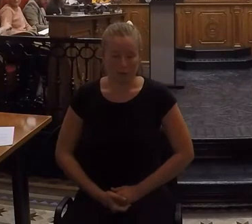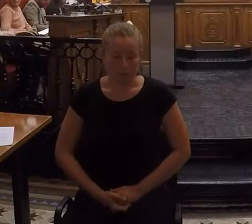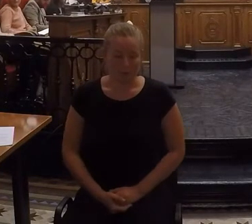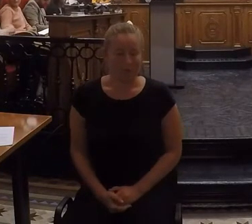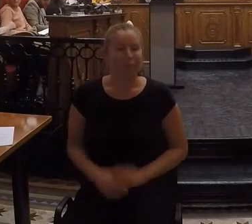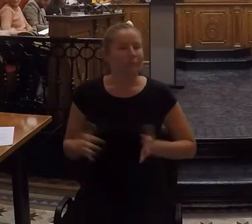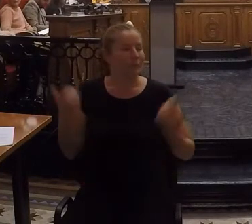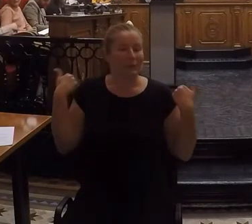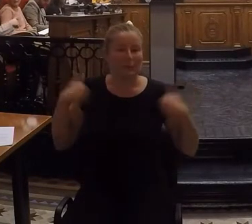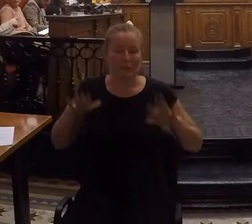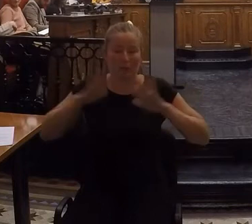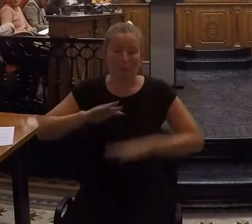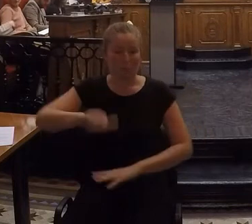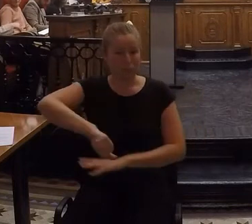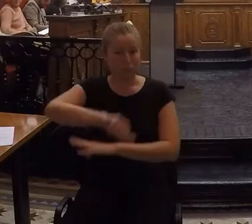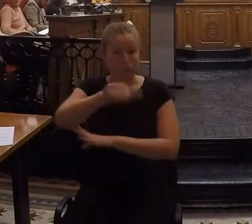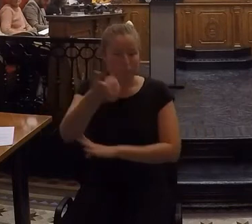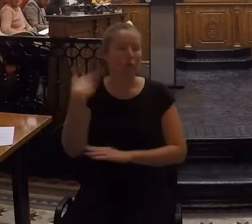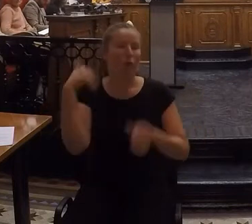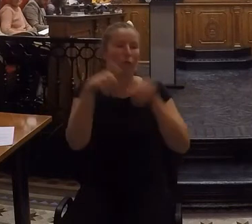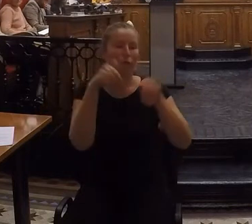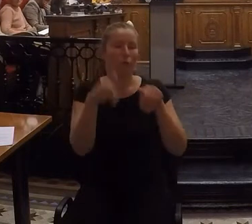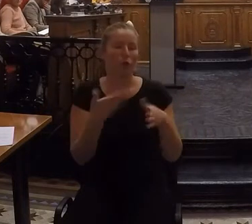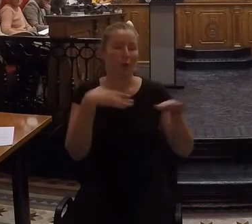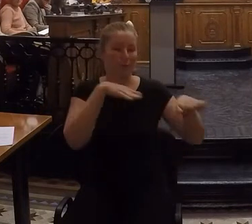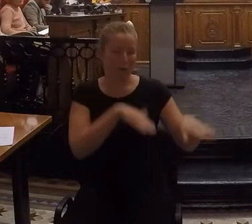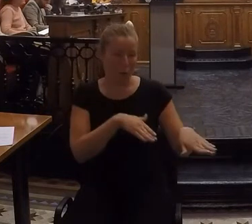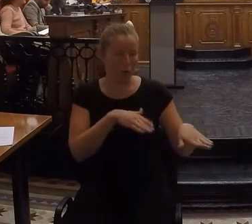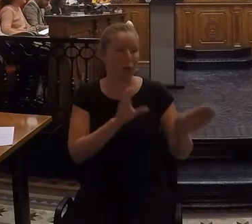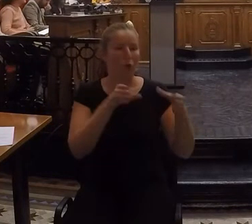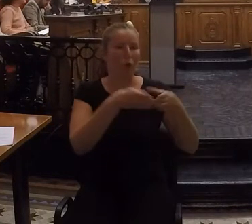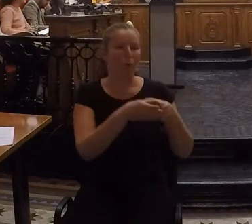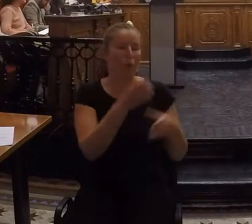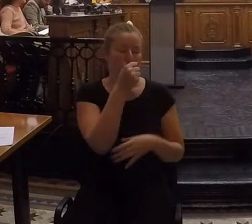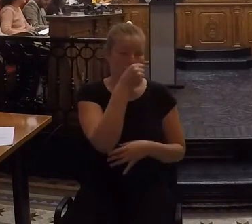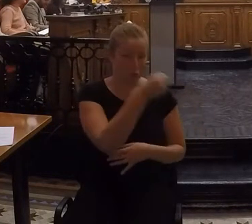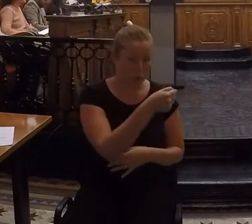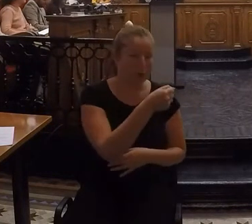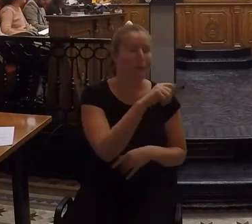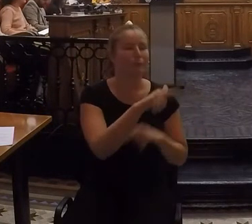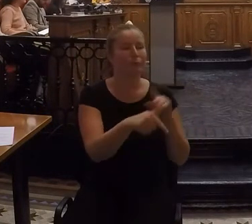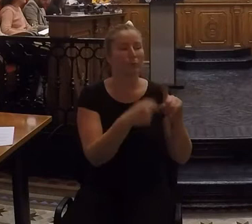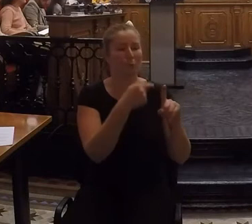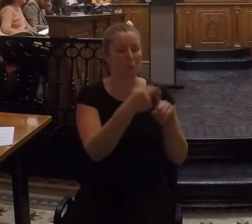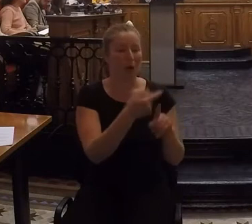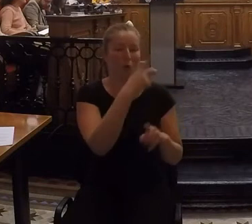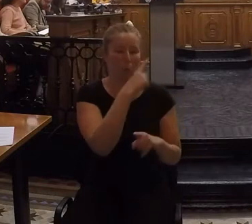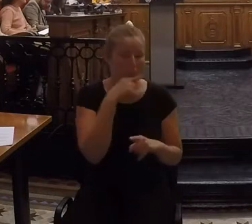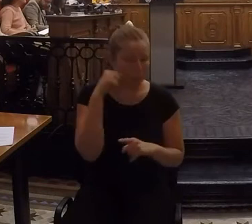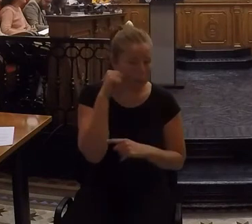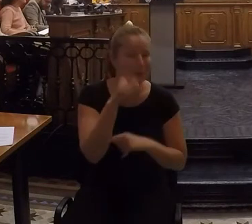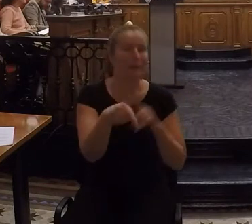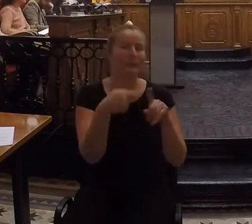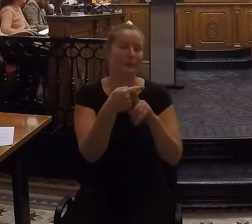Queda aprobado con los votos favorables del Grupo Municipal Socialista, del Grupo Compromís, Partido de